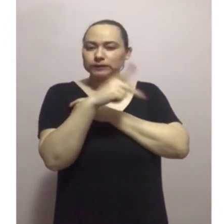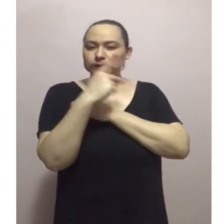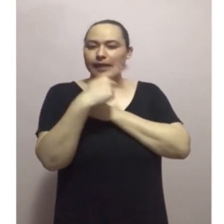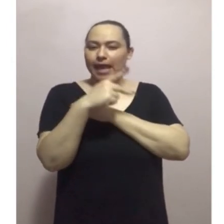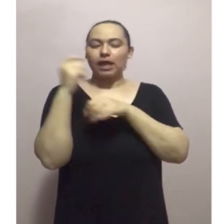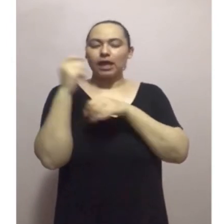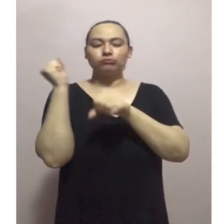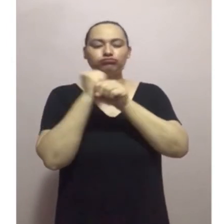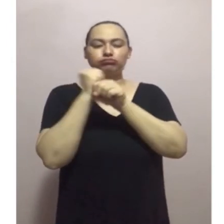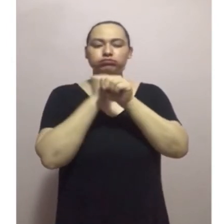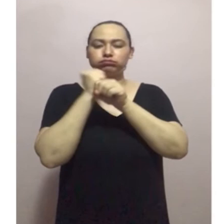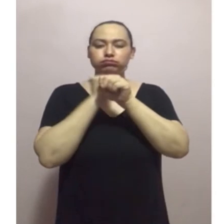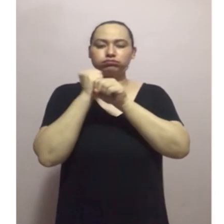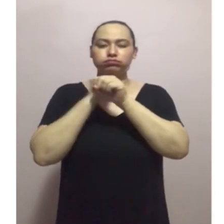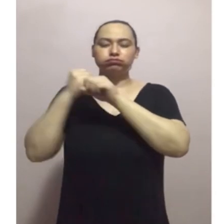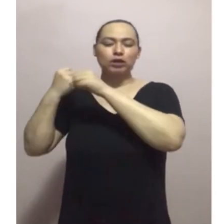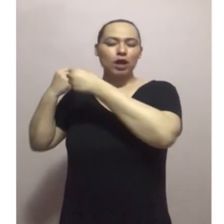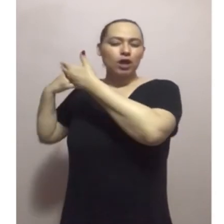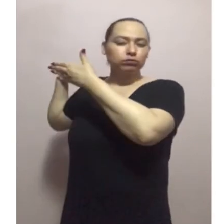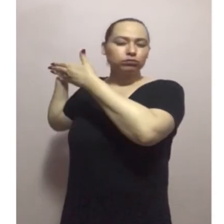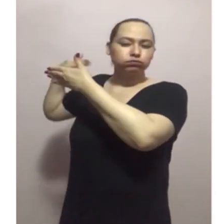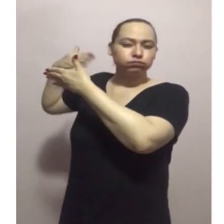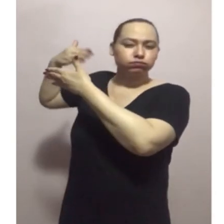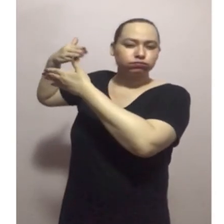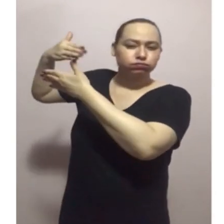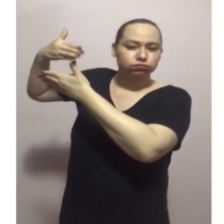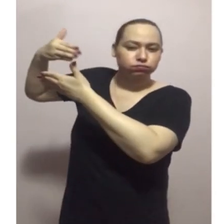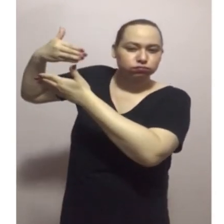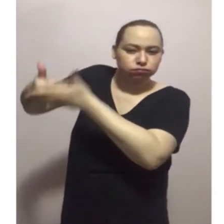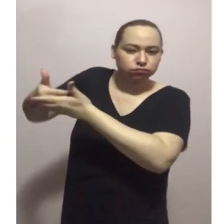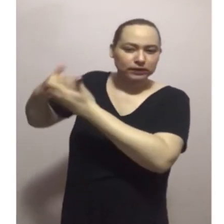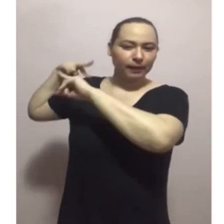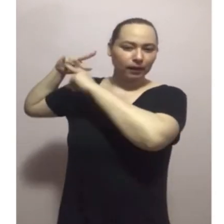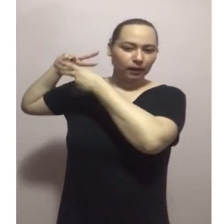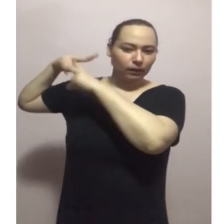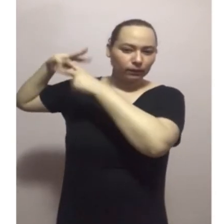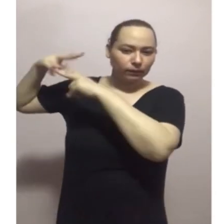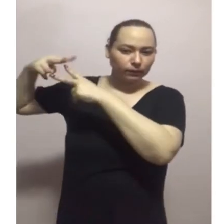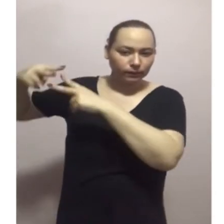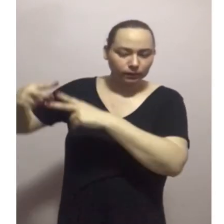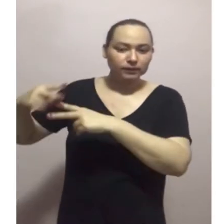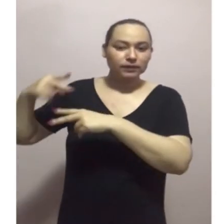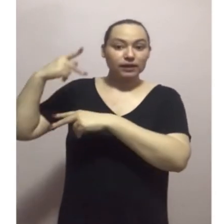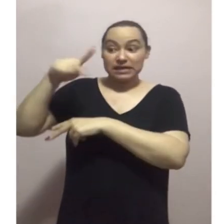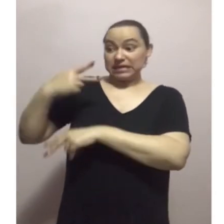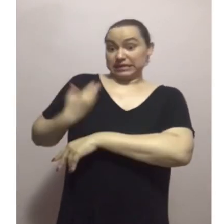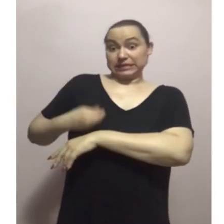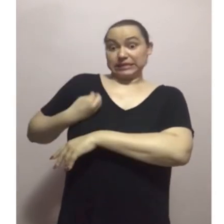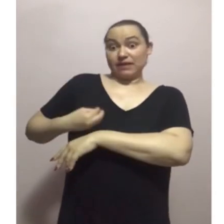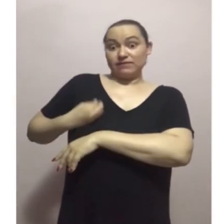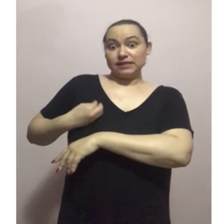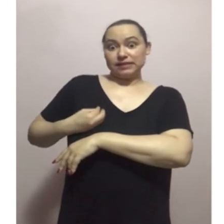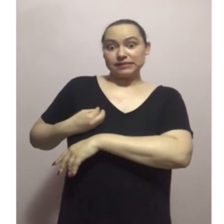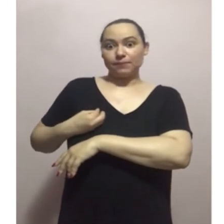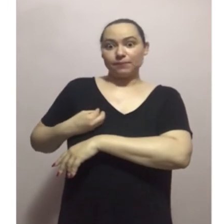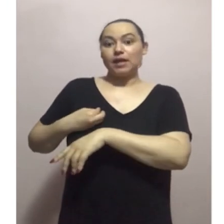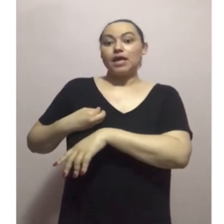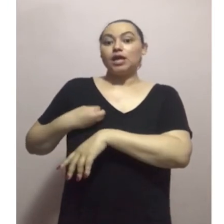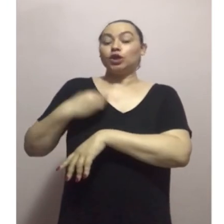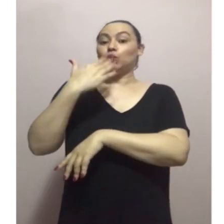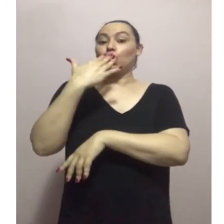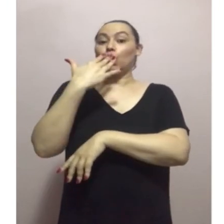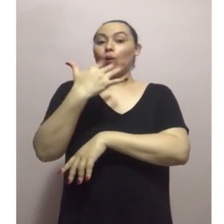vinha fazendo, e descobre que ela era neta de uma avó negra, de Mariana, falando sobre... e ela fala sobre